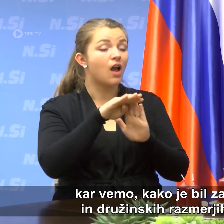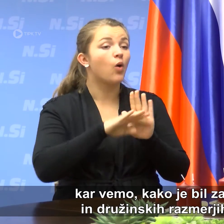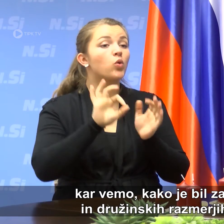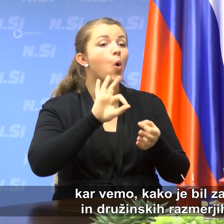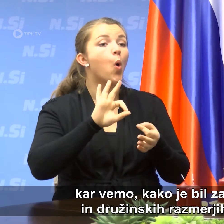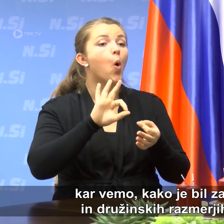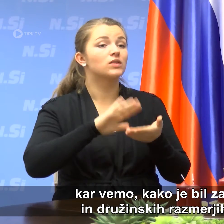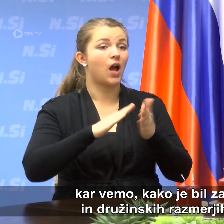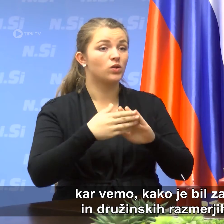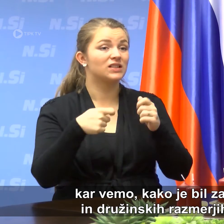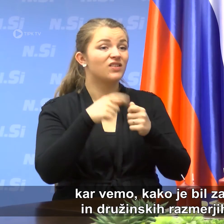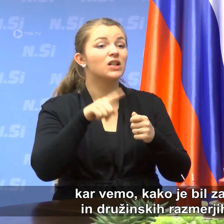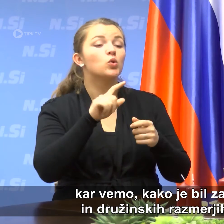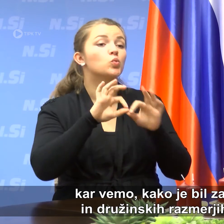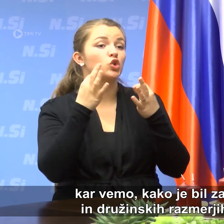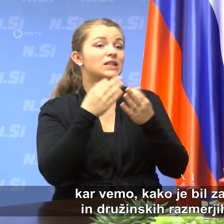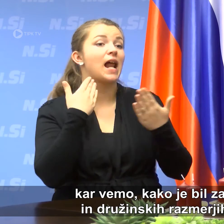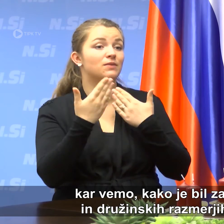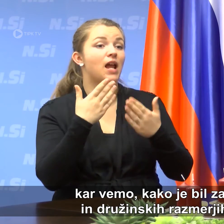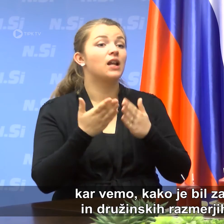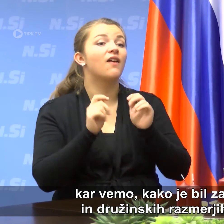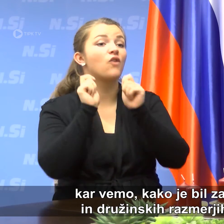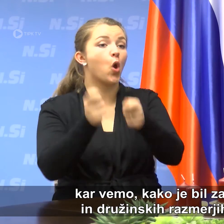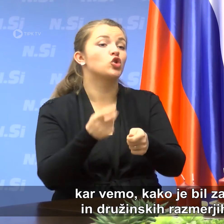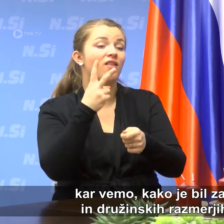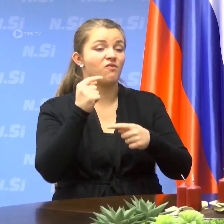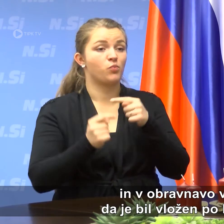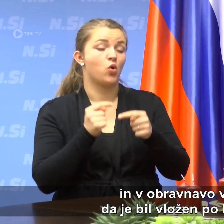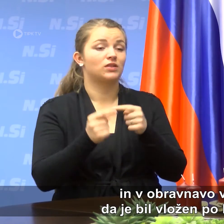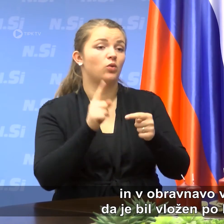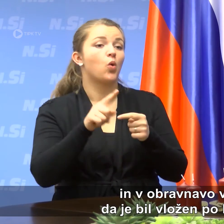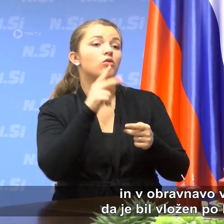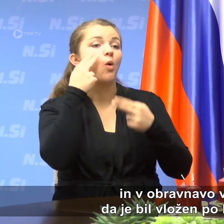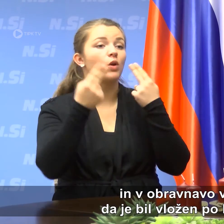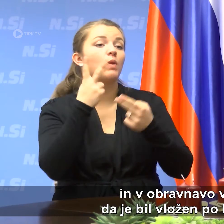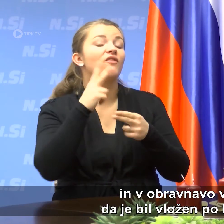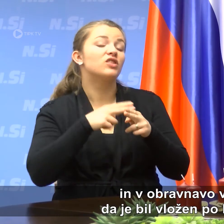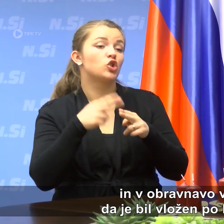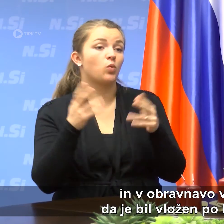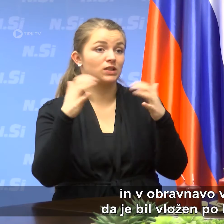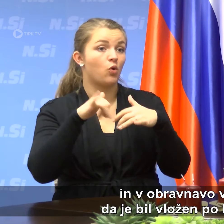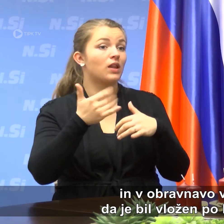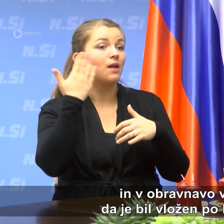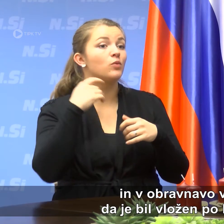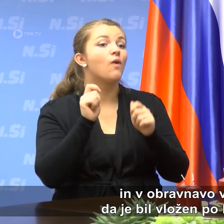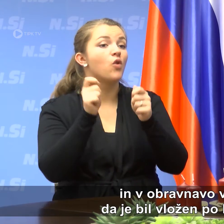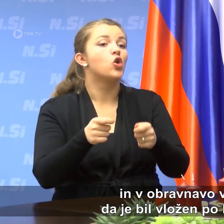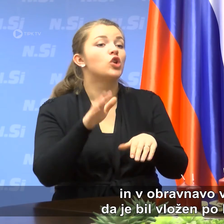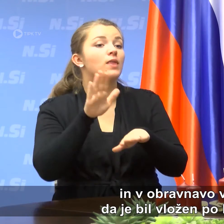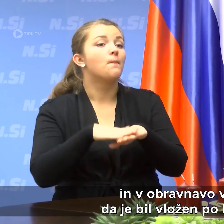zakonskih zvezi in družinskih razmeri vložen v proceduro in obravnavanje v državni zbor, da je bil vložen